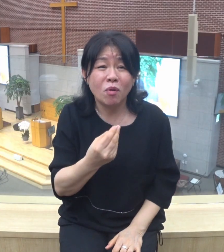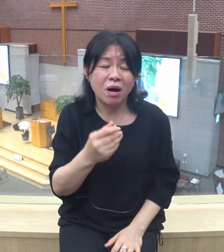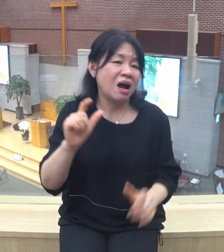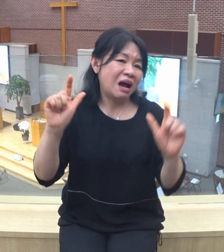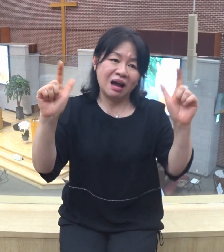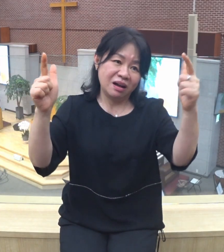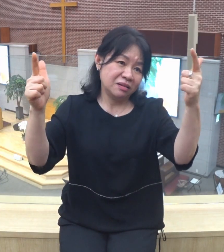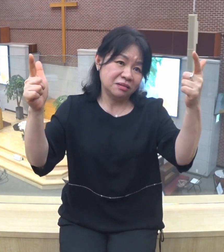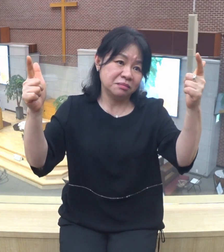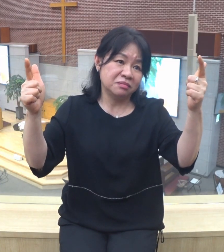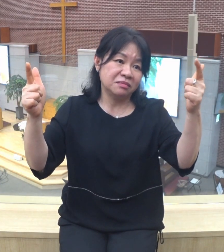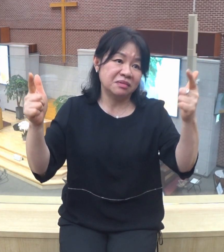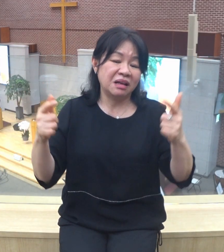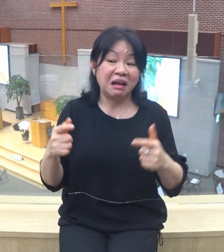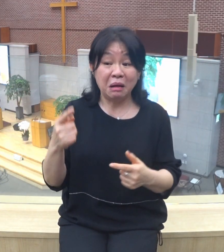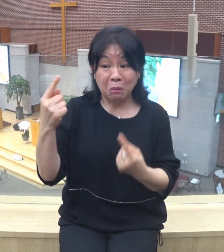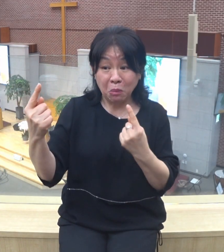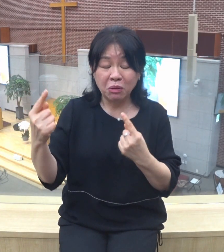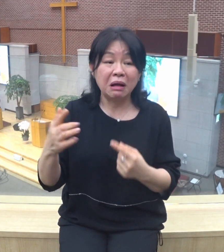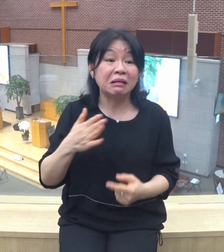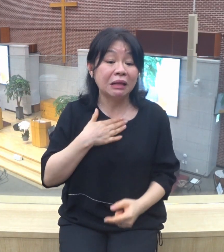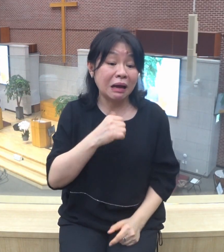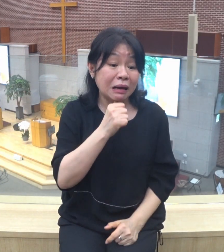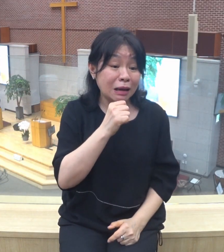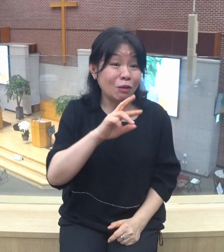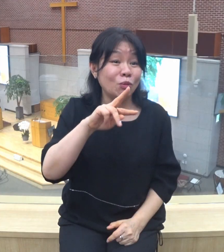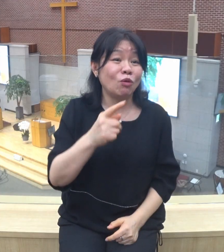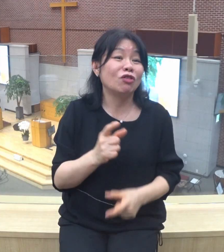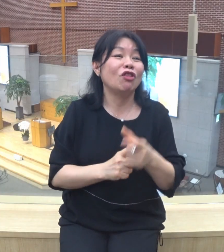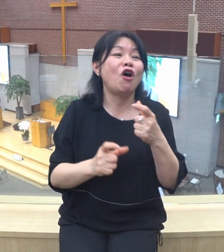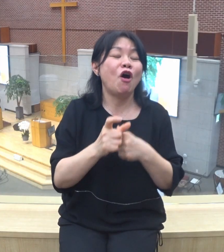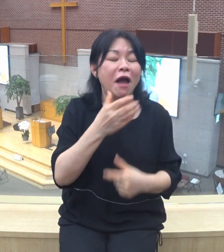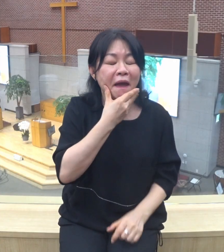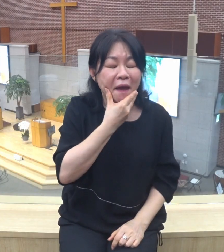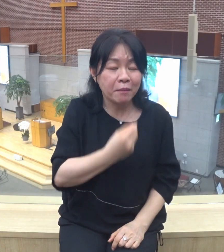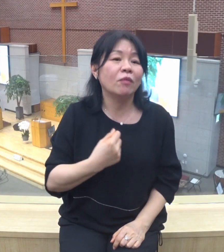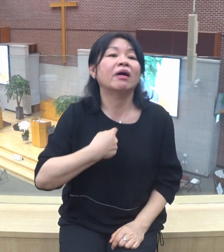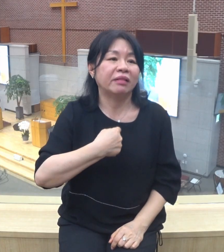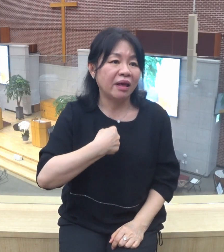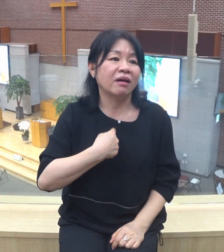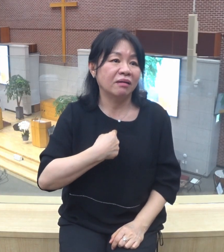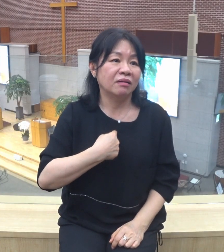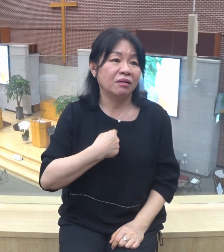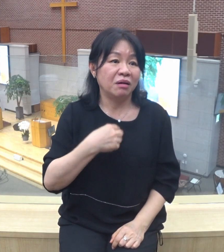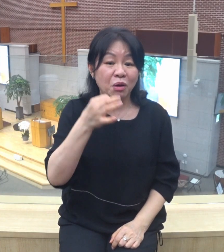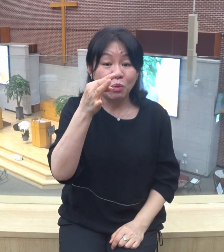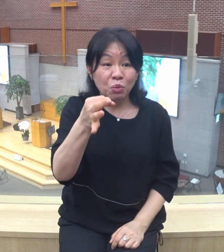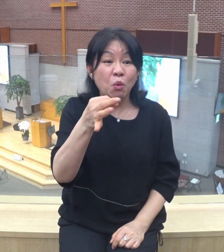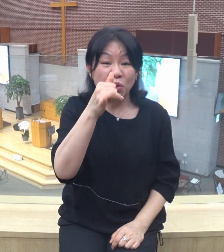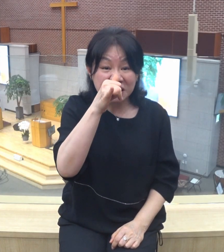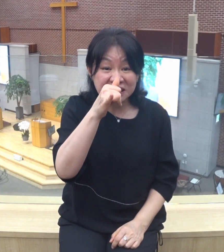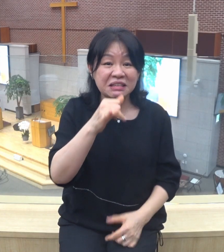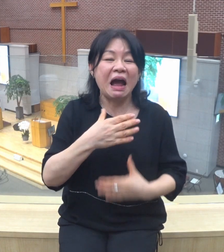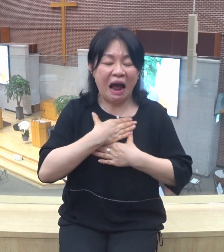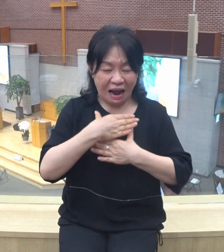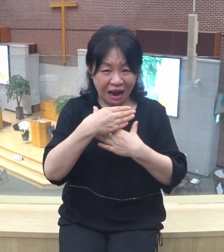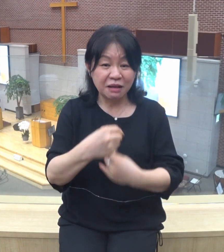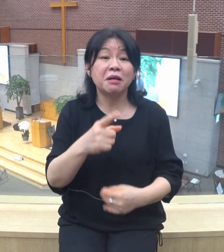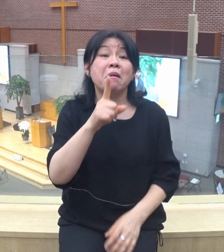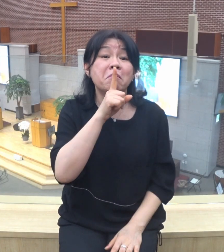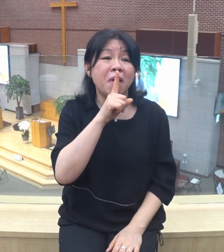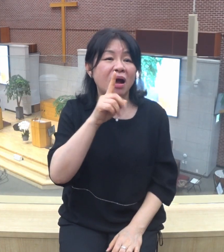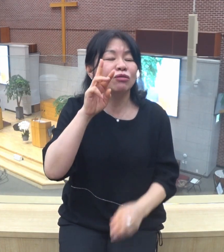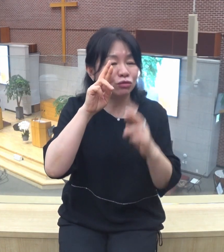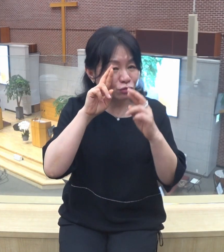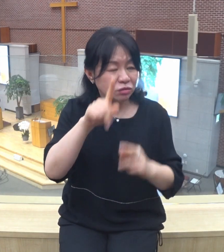않습니다. 저는 제가 더 행복한 것 같아요. 이렇게 이야기하였습니다. 돈이 있어야 안전한다는 것은